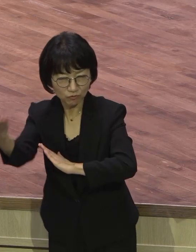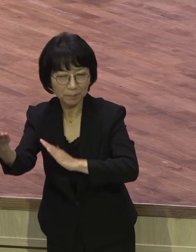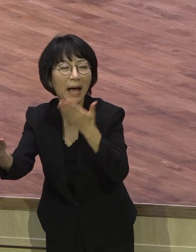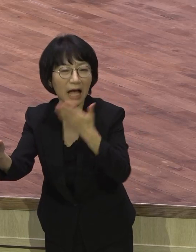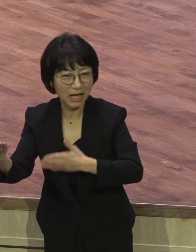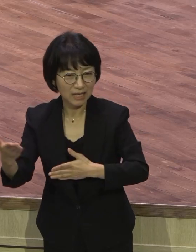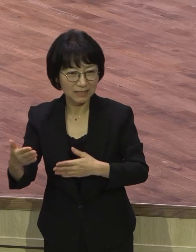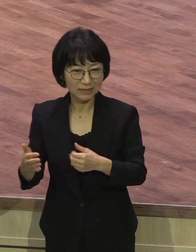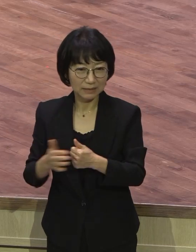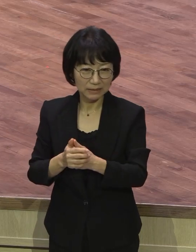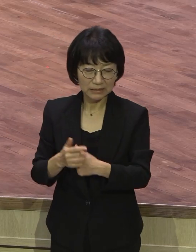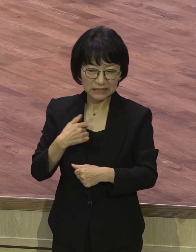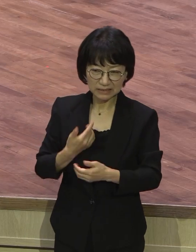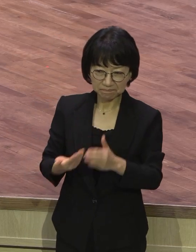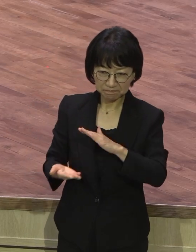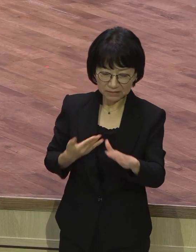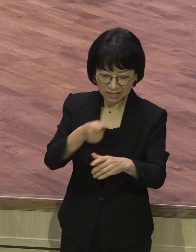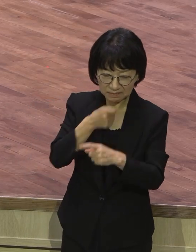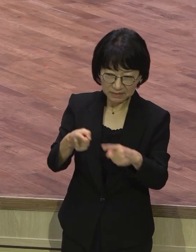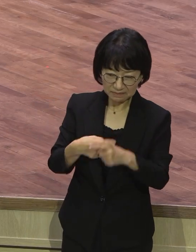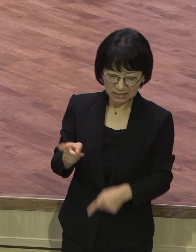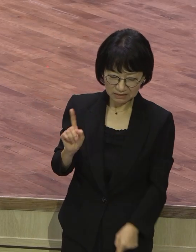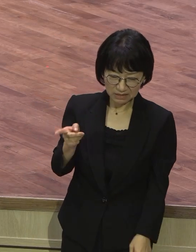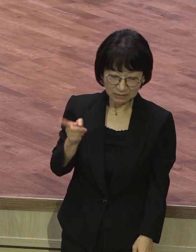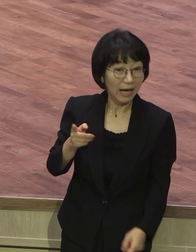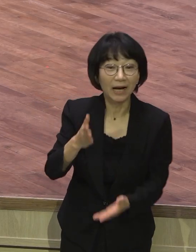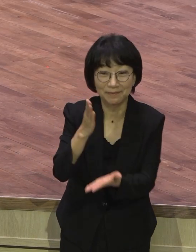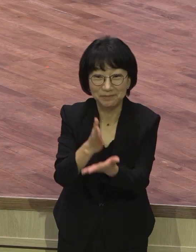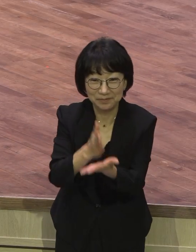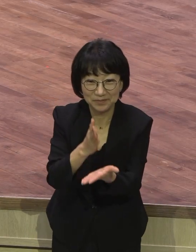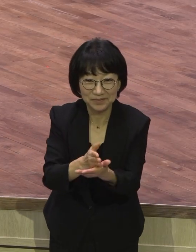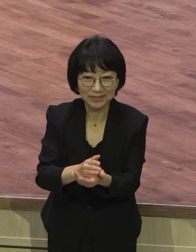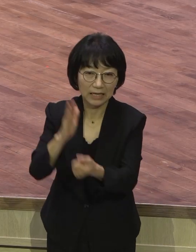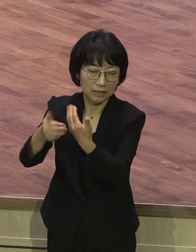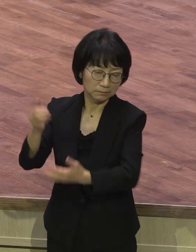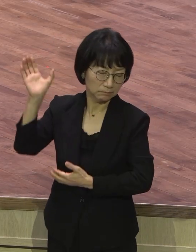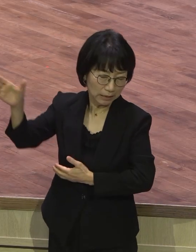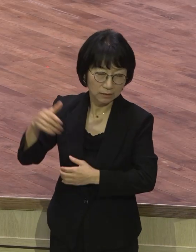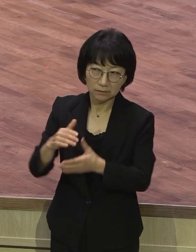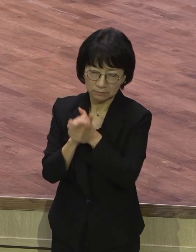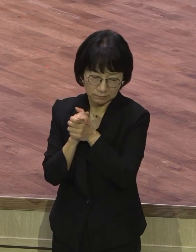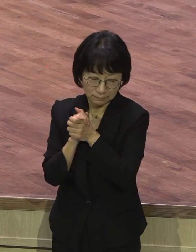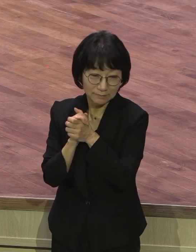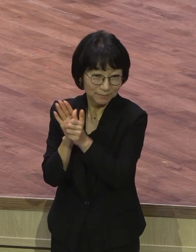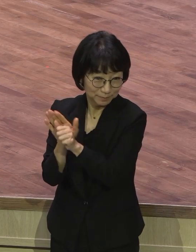하시지. 하나님 인도하시는 하나님이 다루고 계신데 여러분이 간섭할 이유가 없어요.